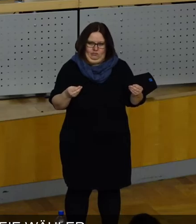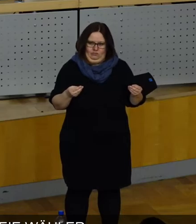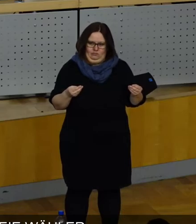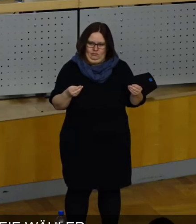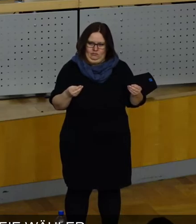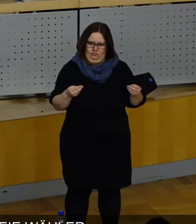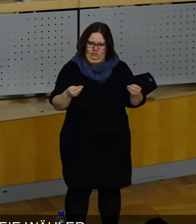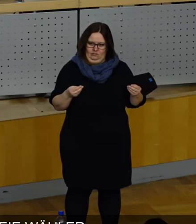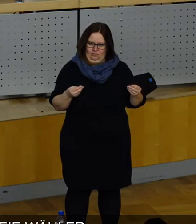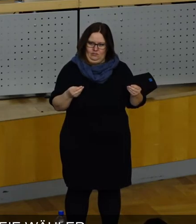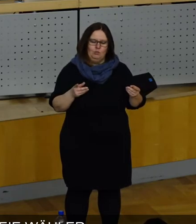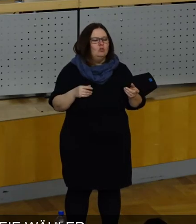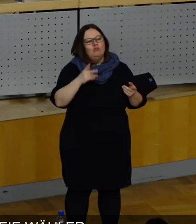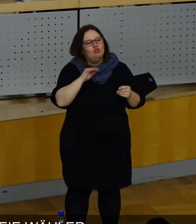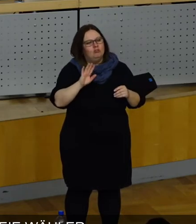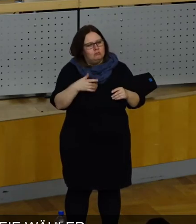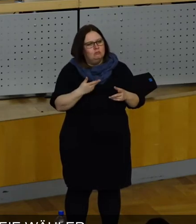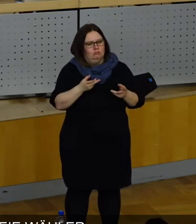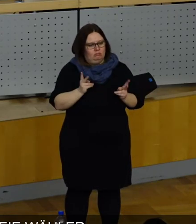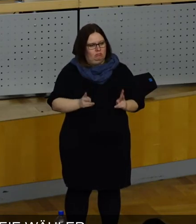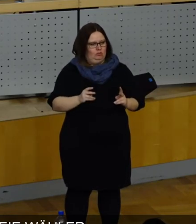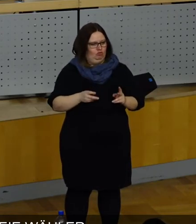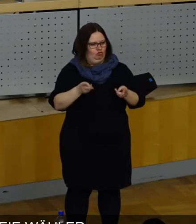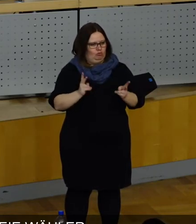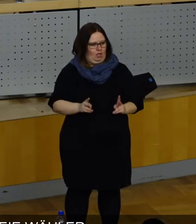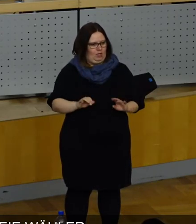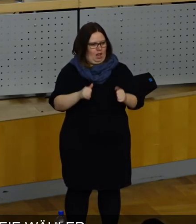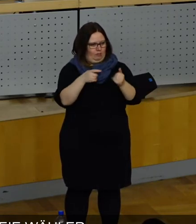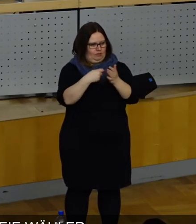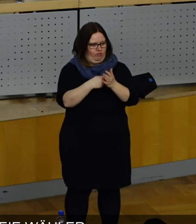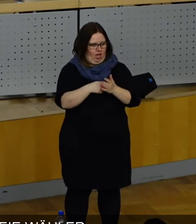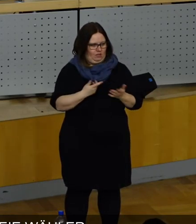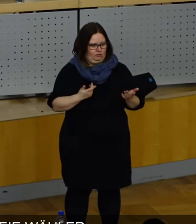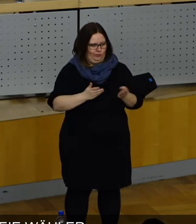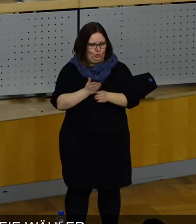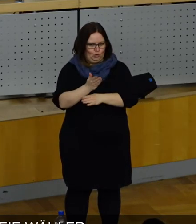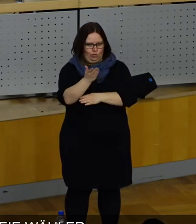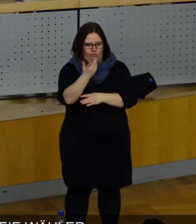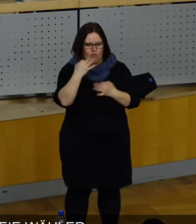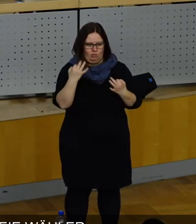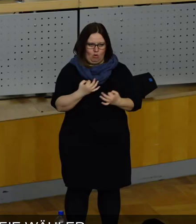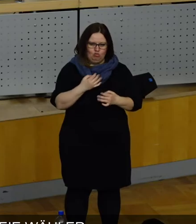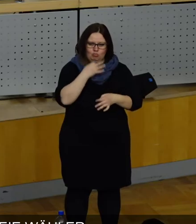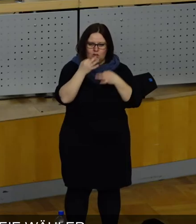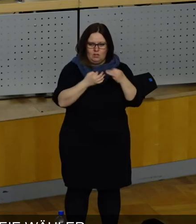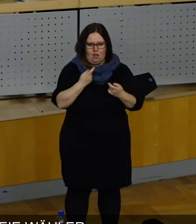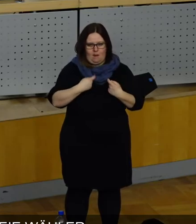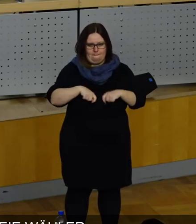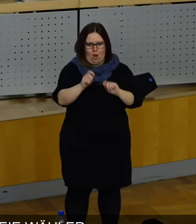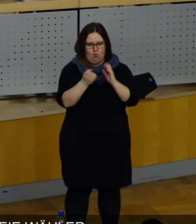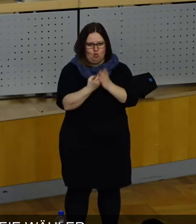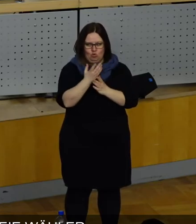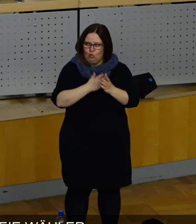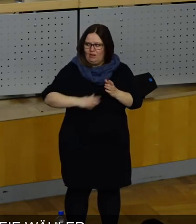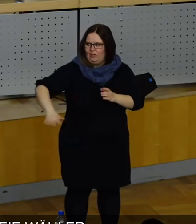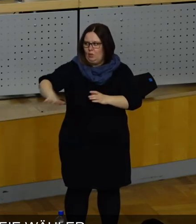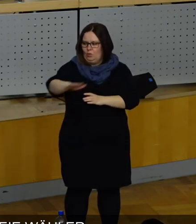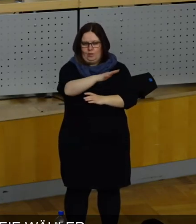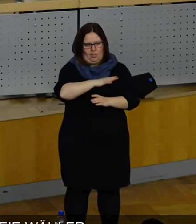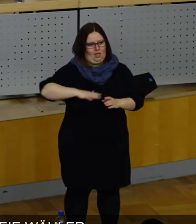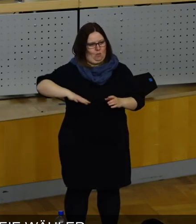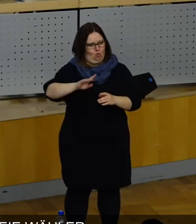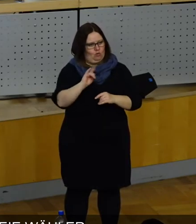mitgeben? Wir wollen eine lebenswerte Stadt der Zukunft. Wir brauchen eine Baukultur, die sich auf die Umgebung